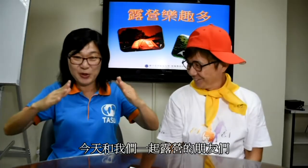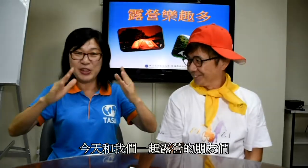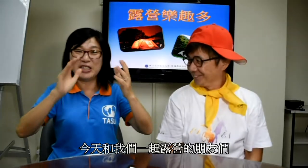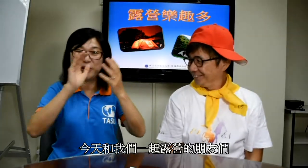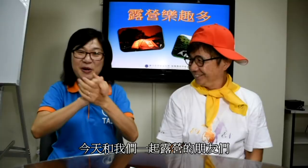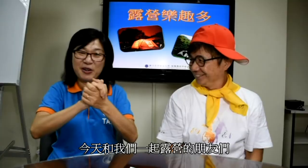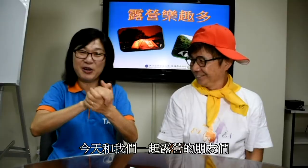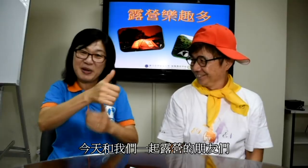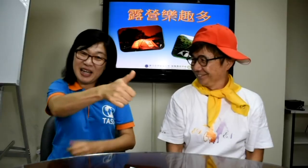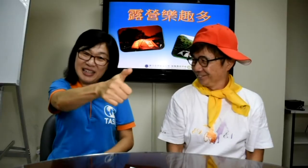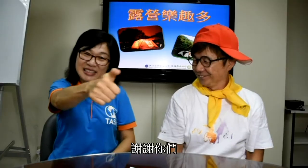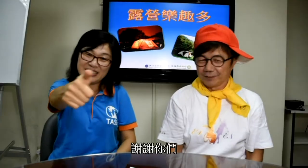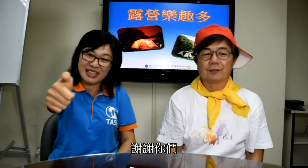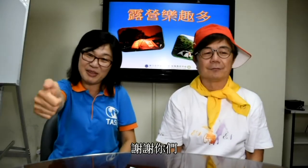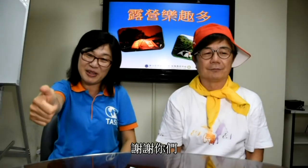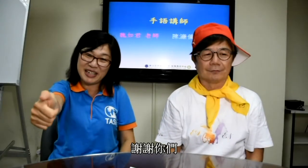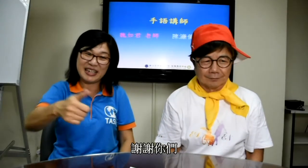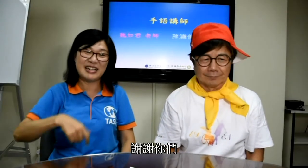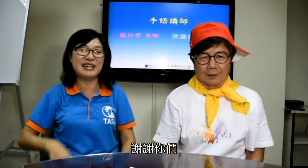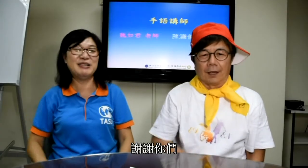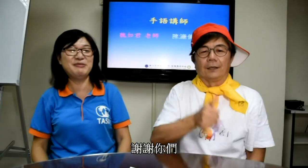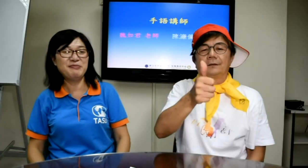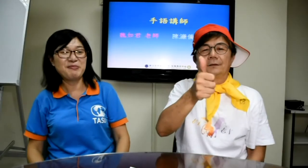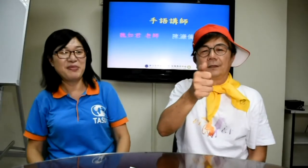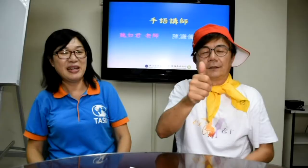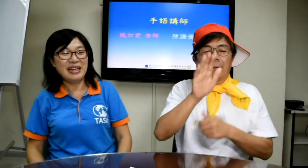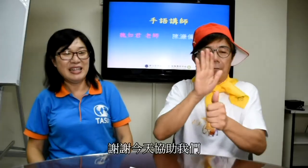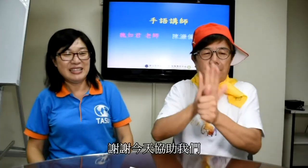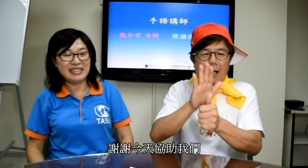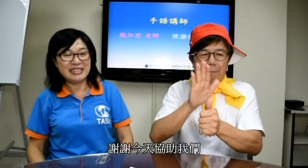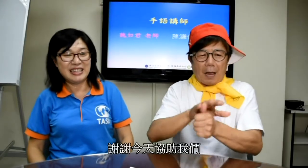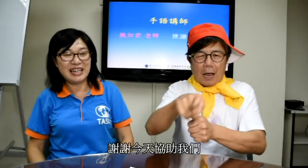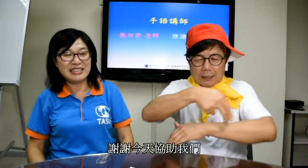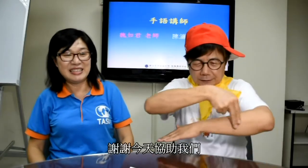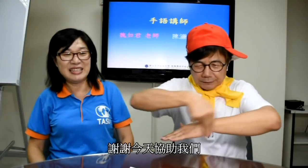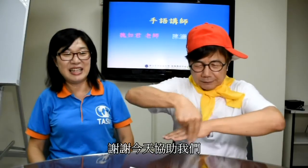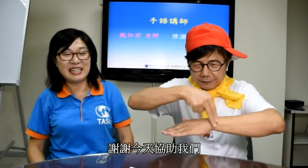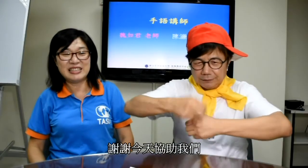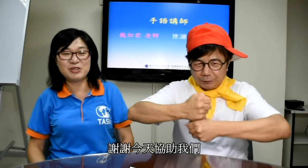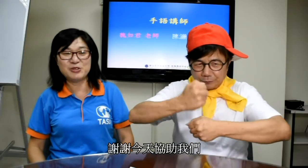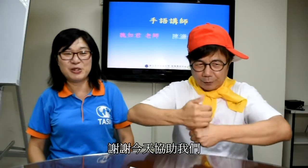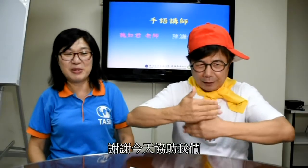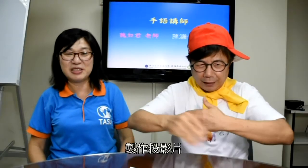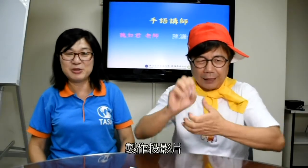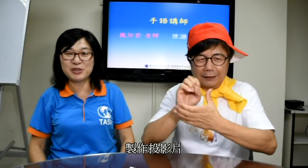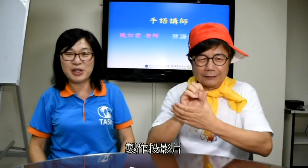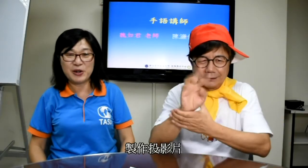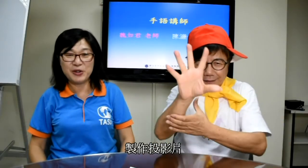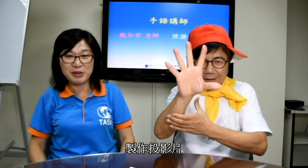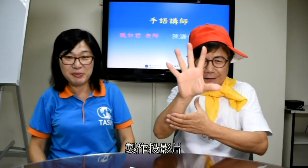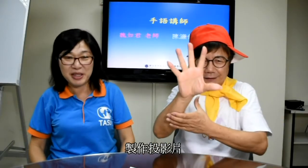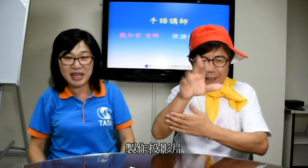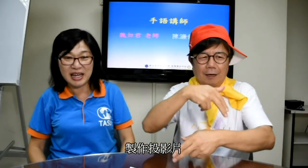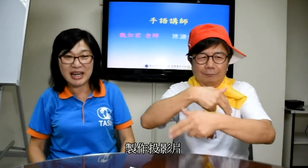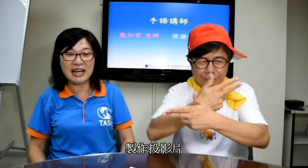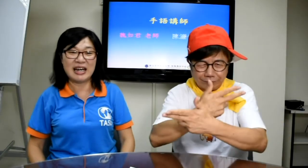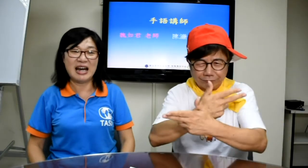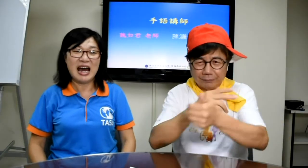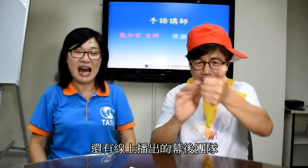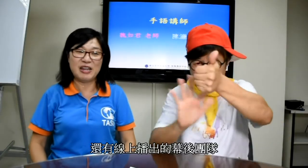营的朋友们，谢谢你们，谢谢今天协助我们制作投影片还有